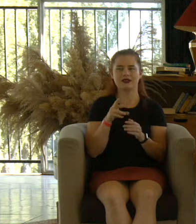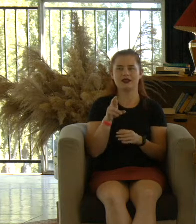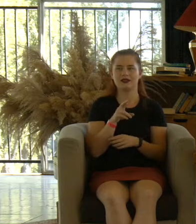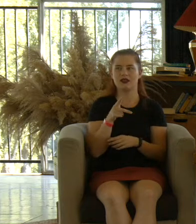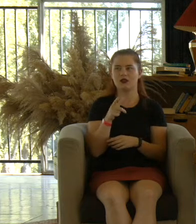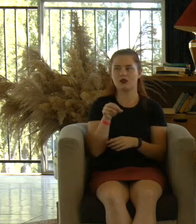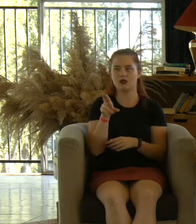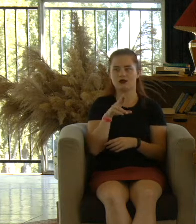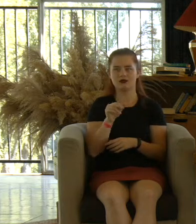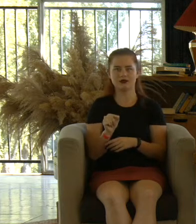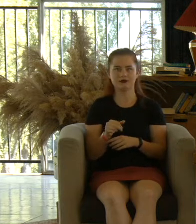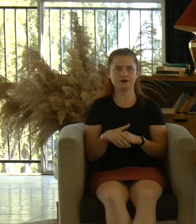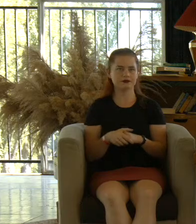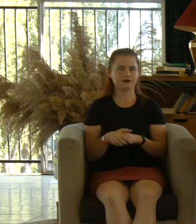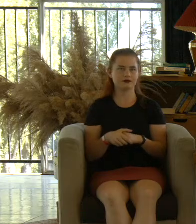яблоки.